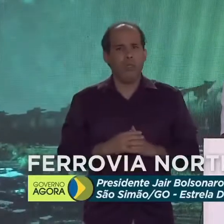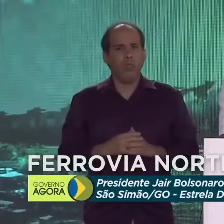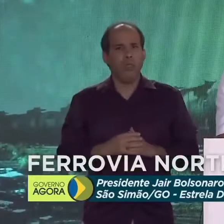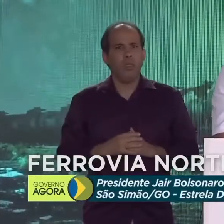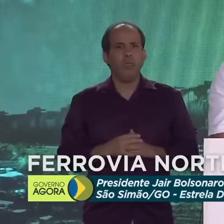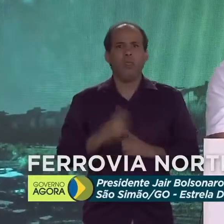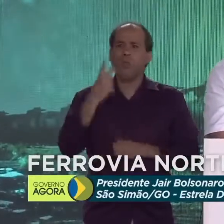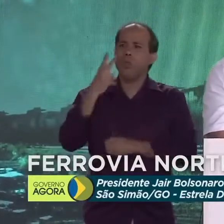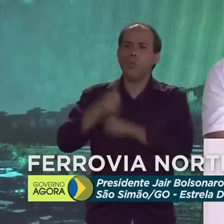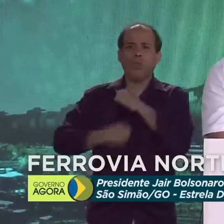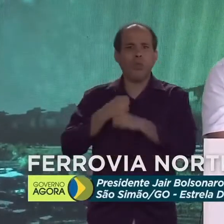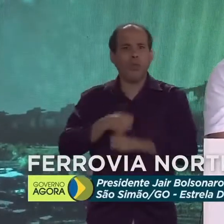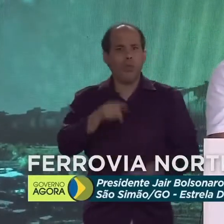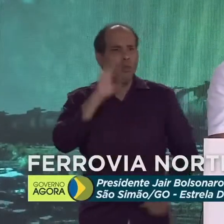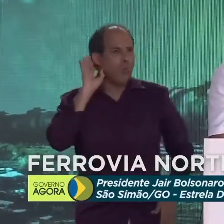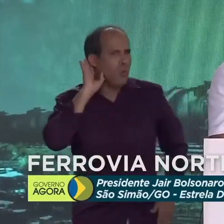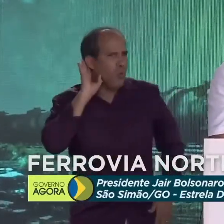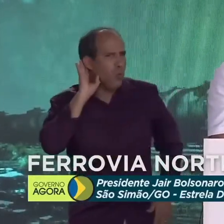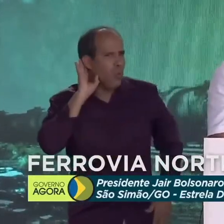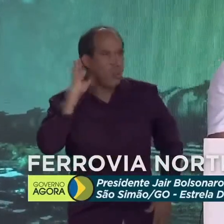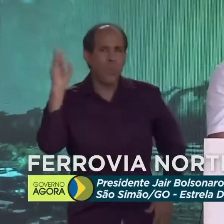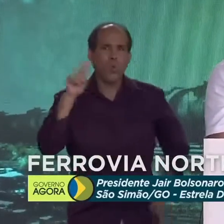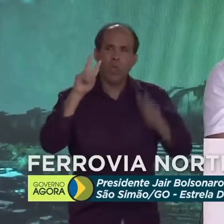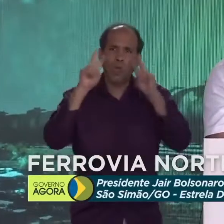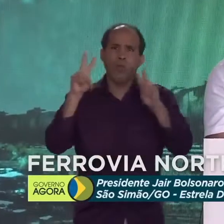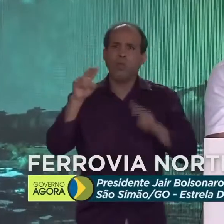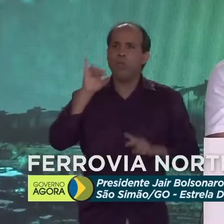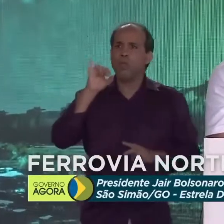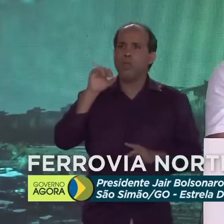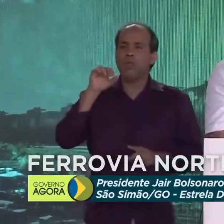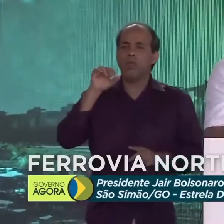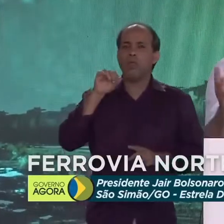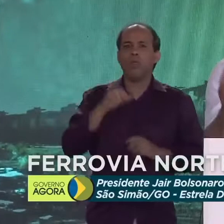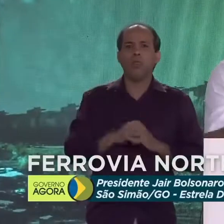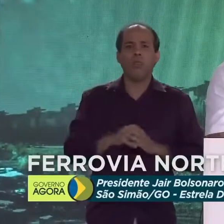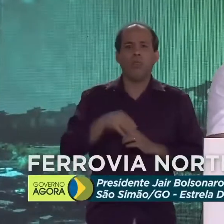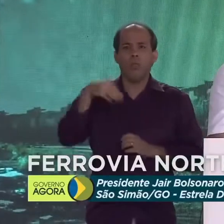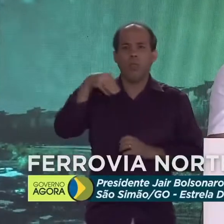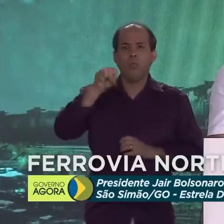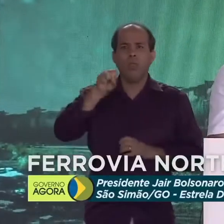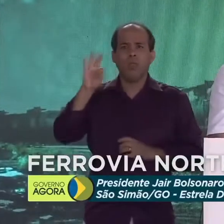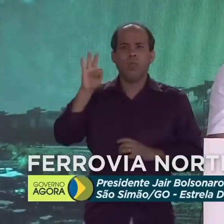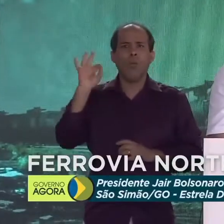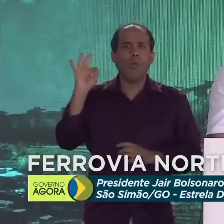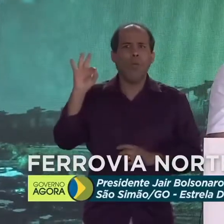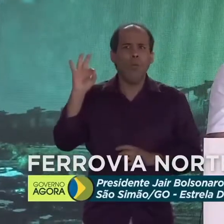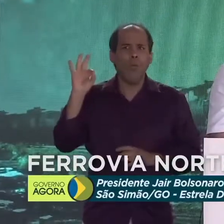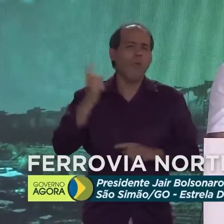há 2 anos vocês não ouvem falar em MST. É por quê?